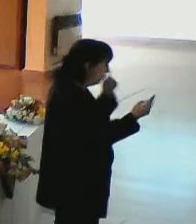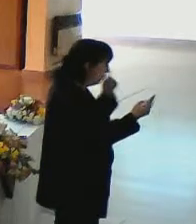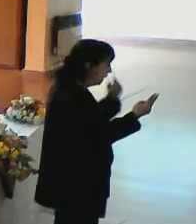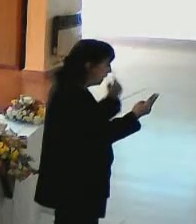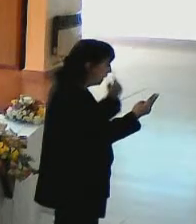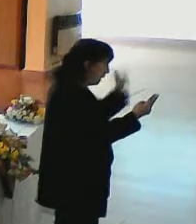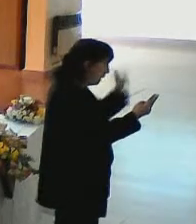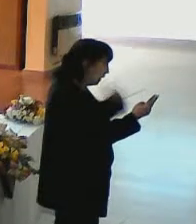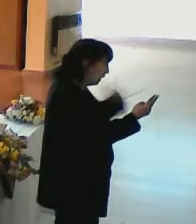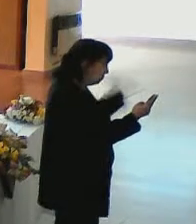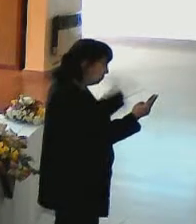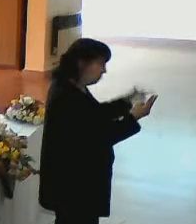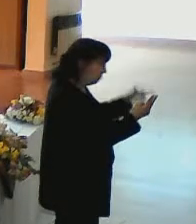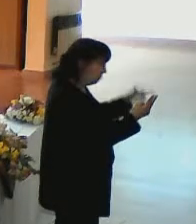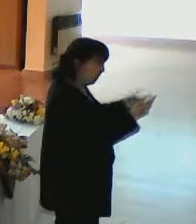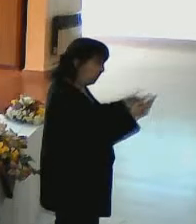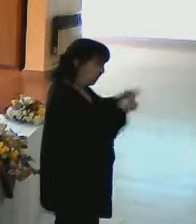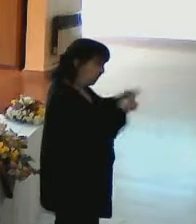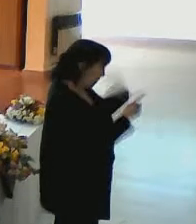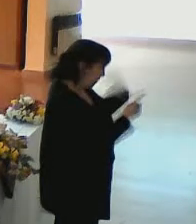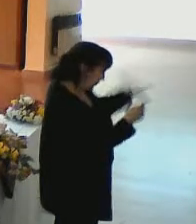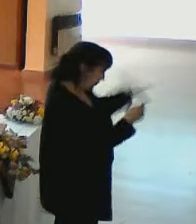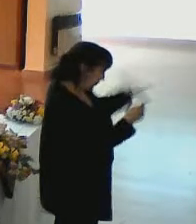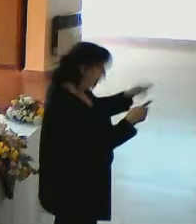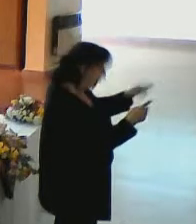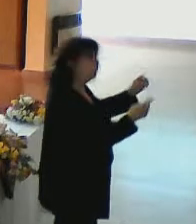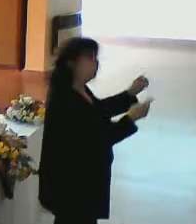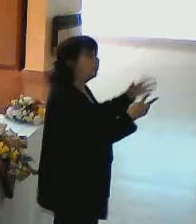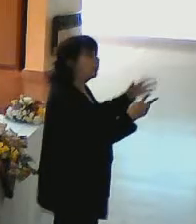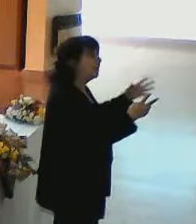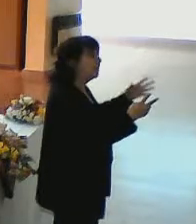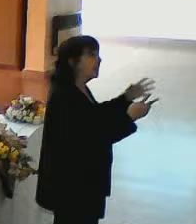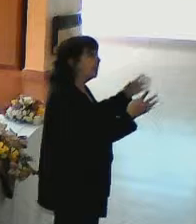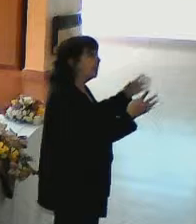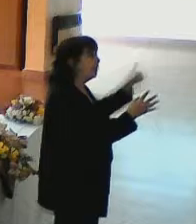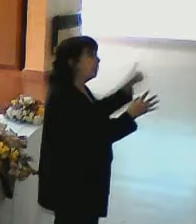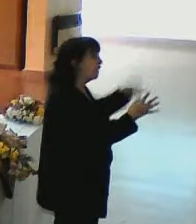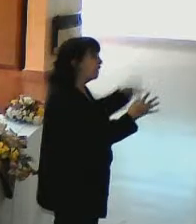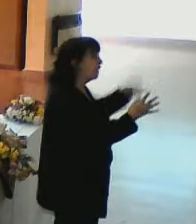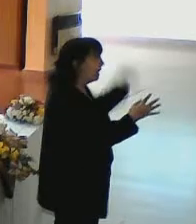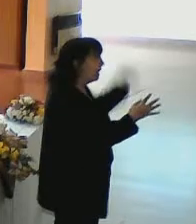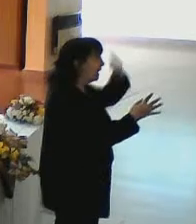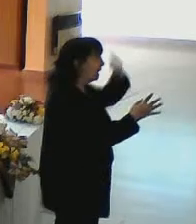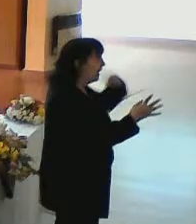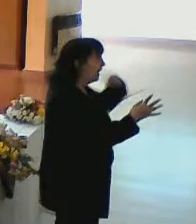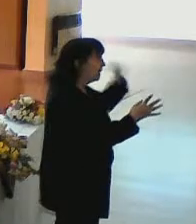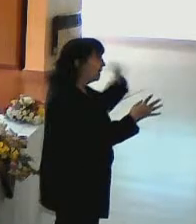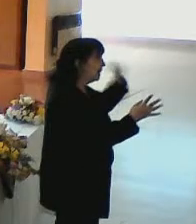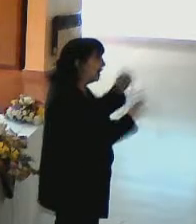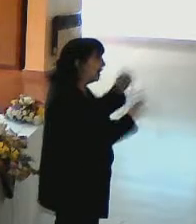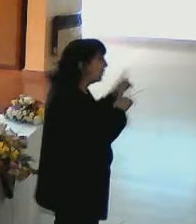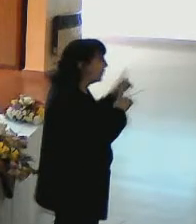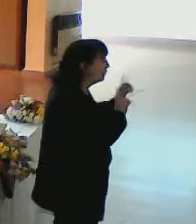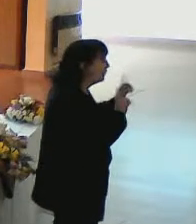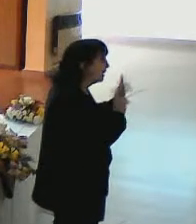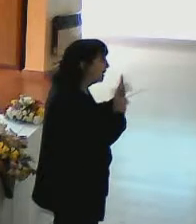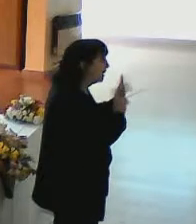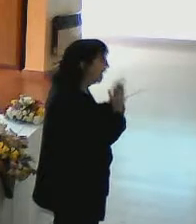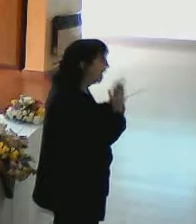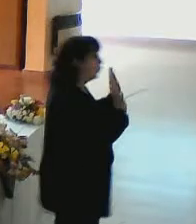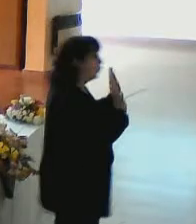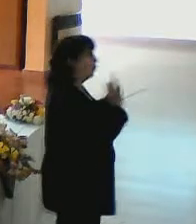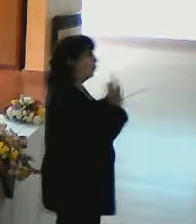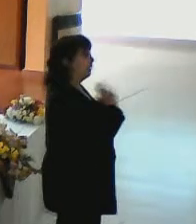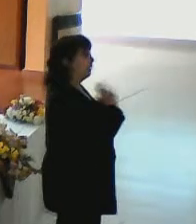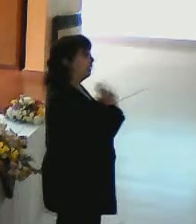no se parece a los hermanos. Porque hay ciertos estigmas en su carita que nos tienen que hacer pensar que detrás de esto hay un